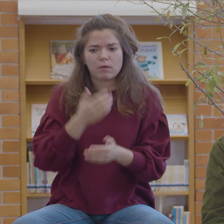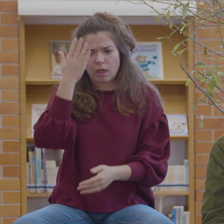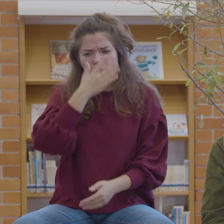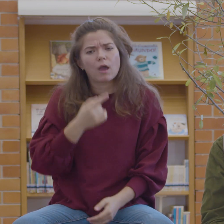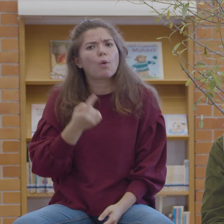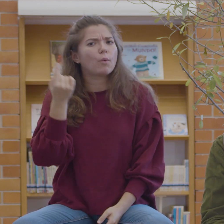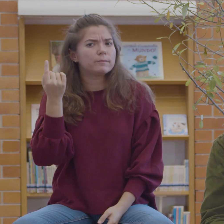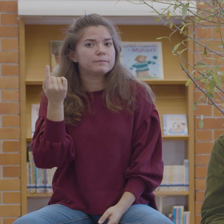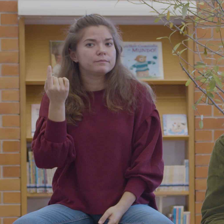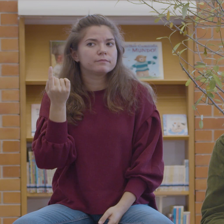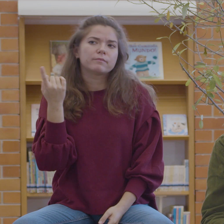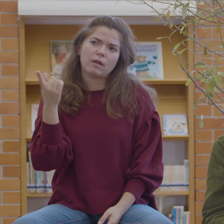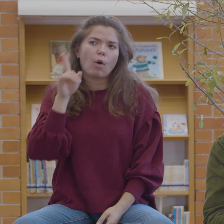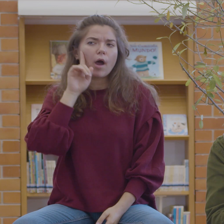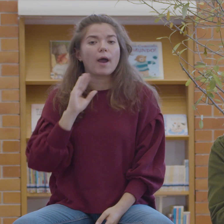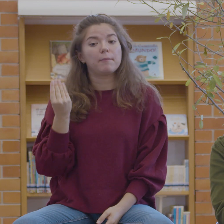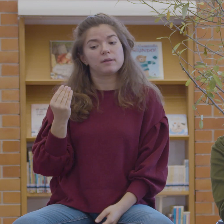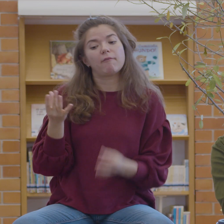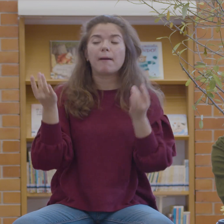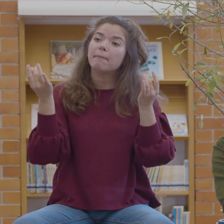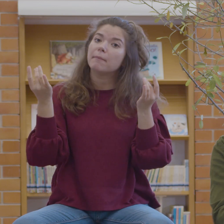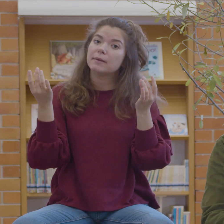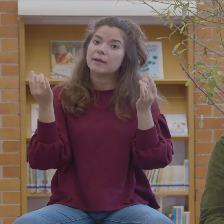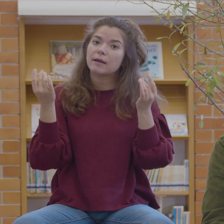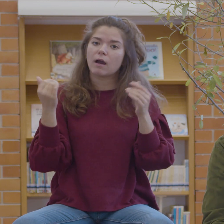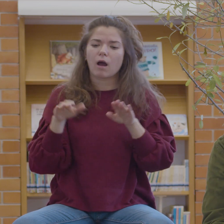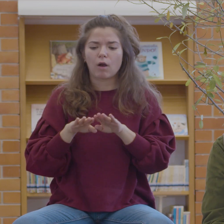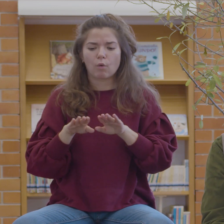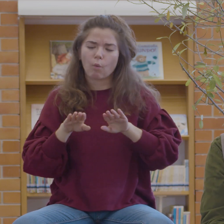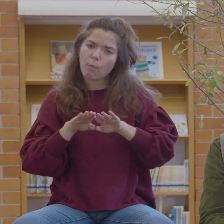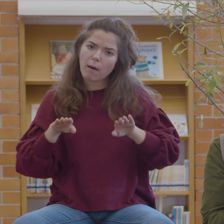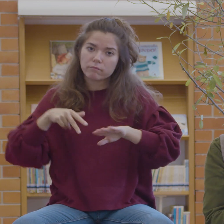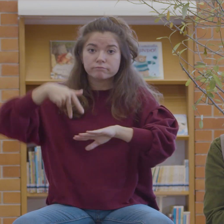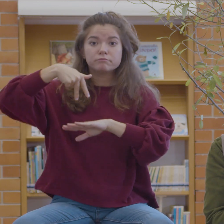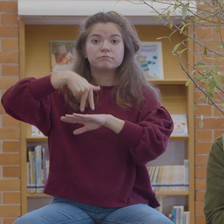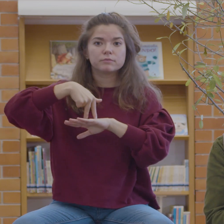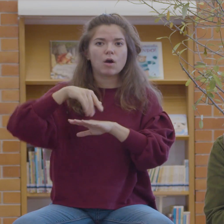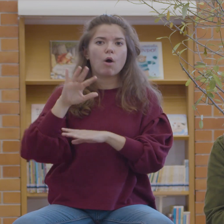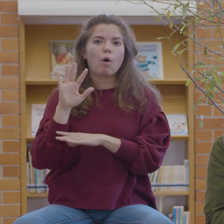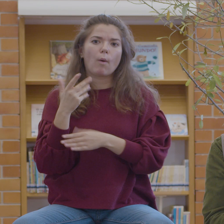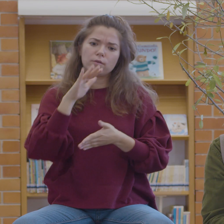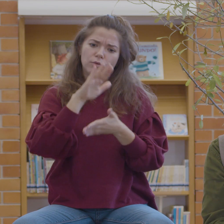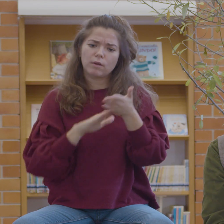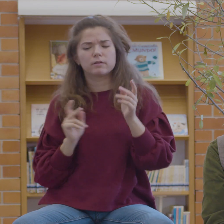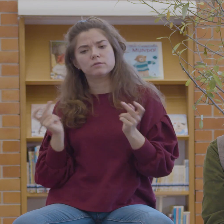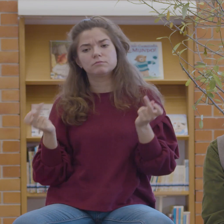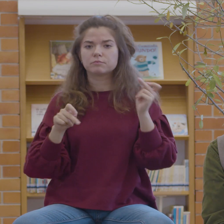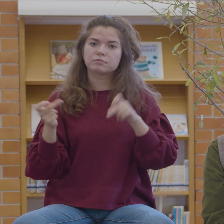dia, estava a Mara a brincar em cima de um banco, quando os colegas